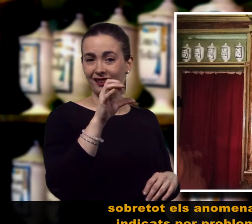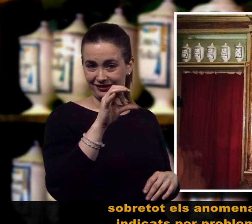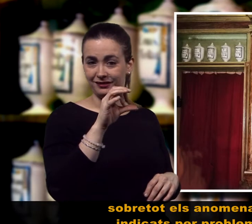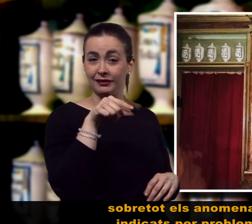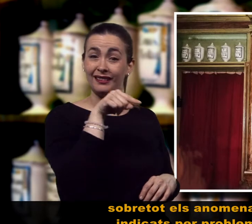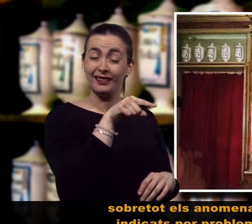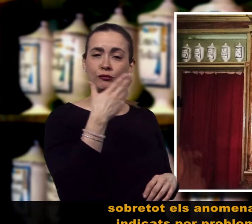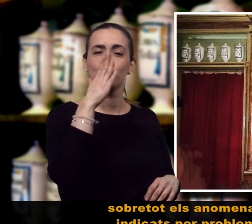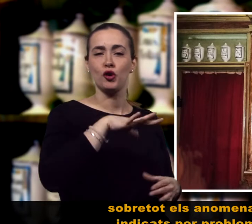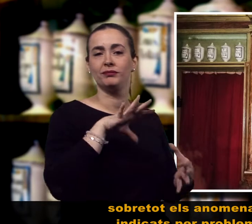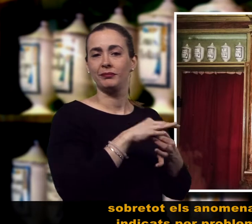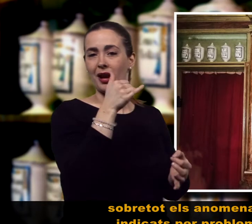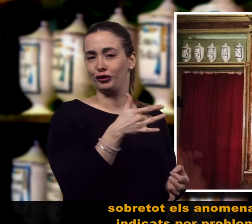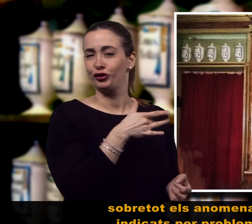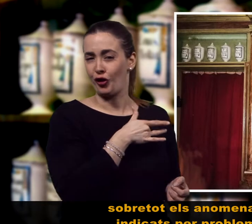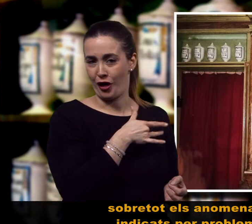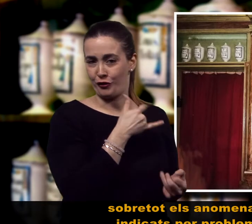de cor.